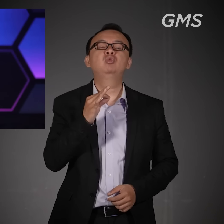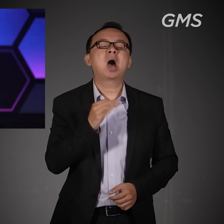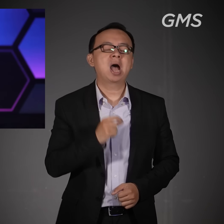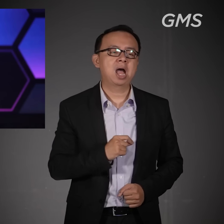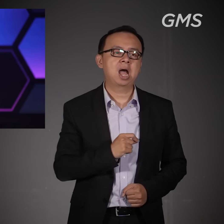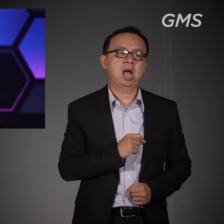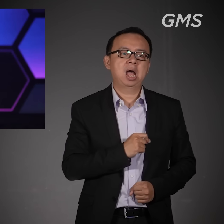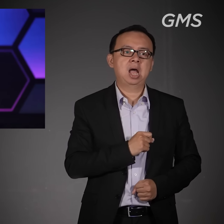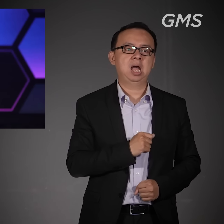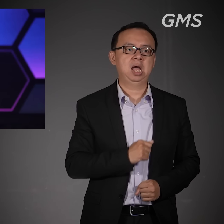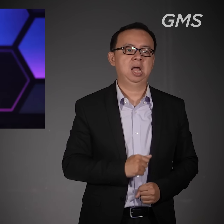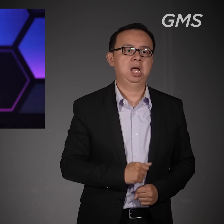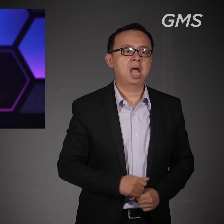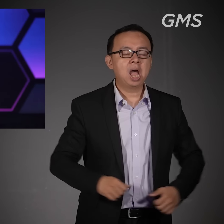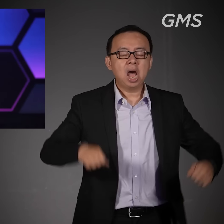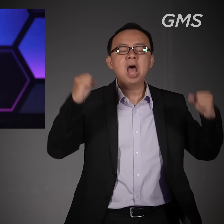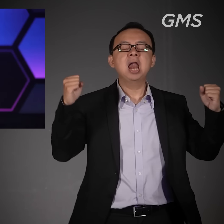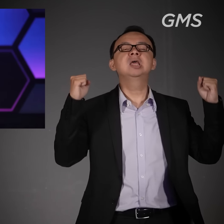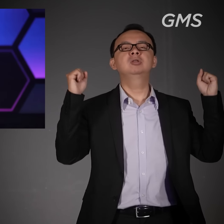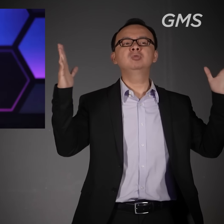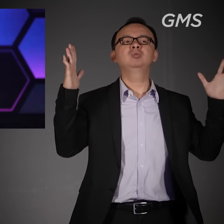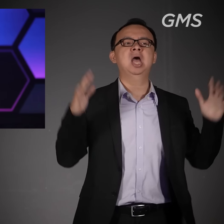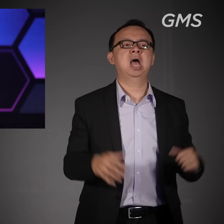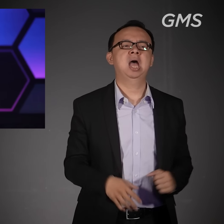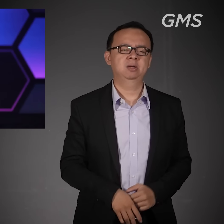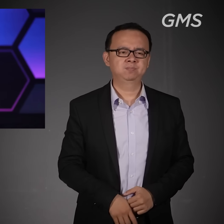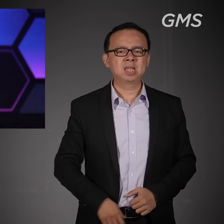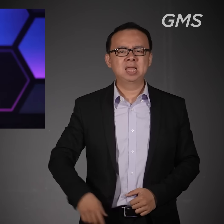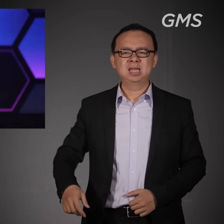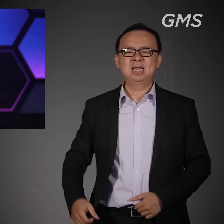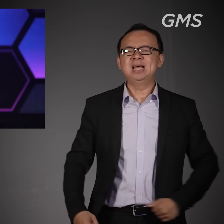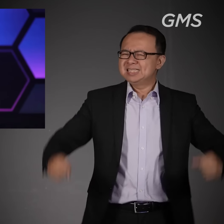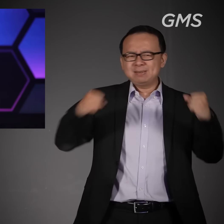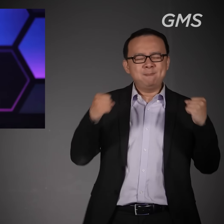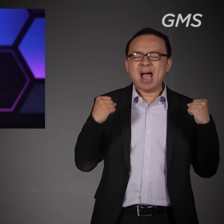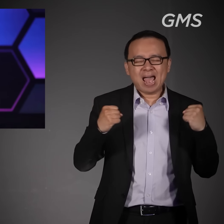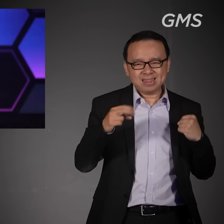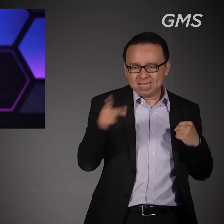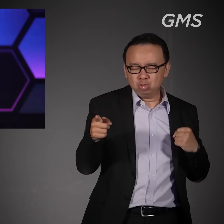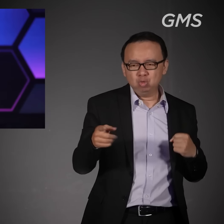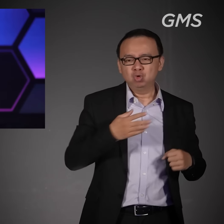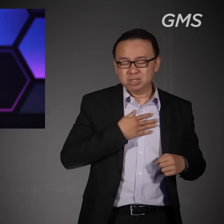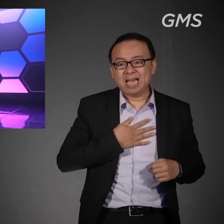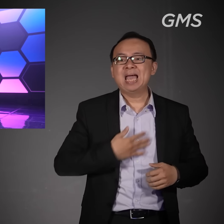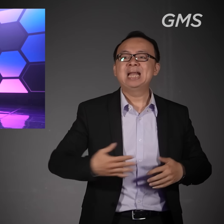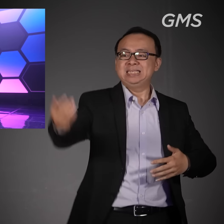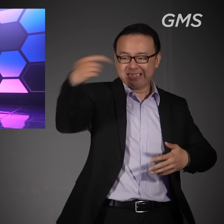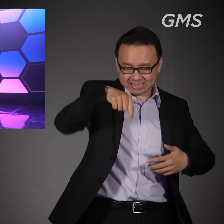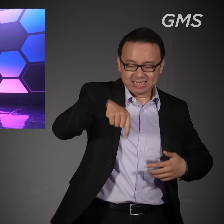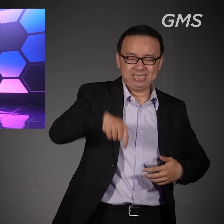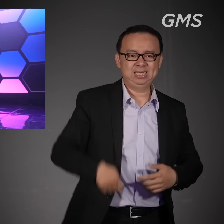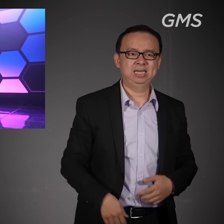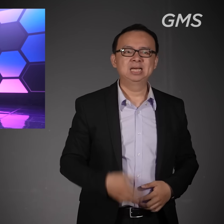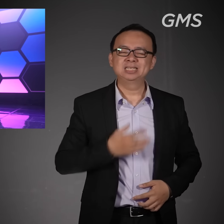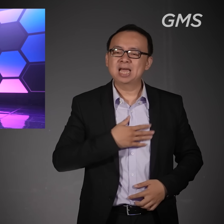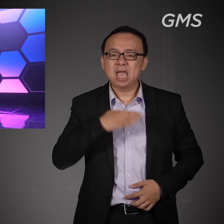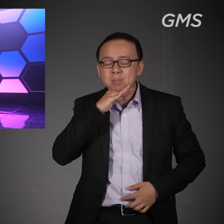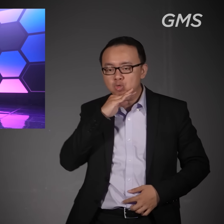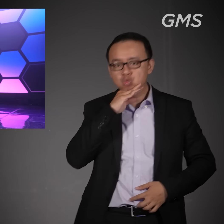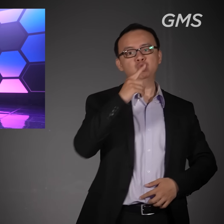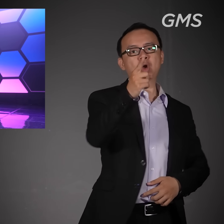Haleluya. Dengan spirit seperti itu kami onsite. Dengan spirit seperti itu saya tunggu, saya nanti. Tanpa